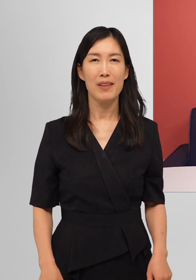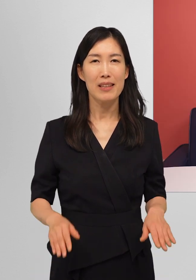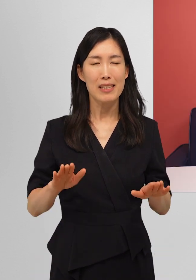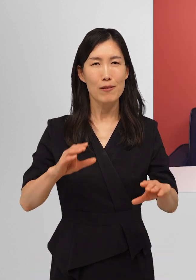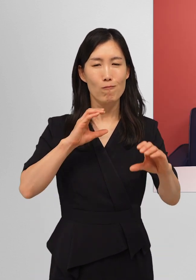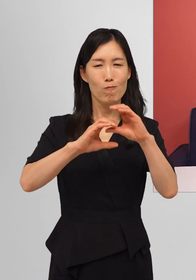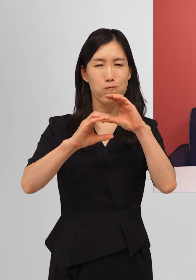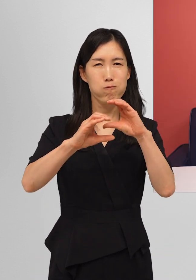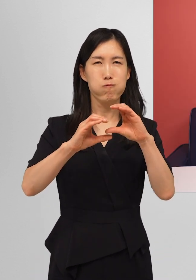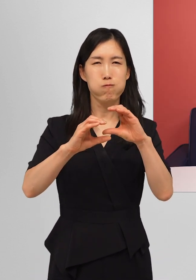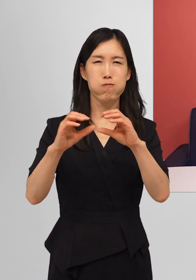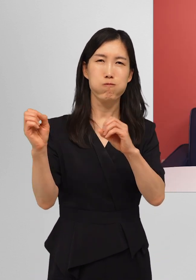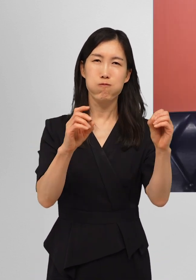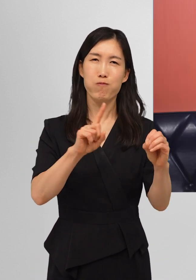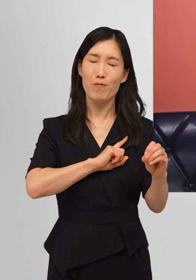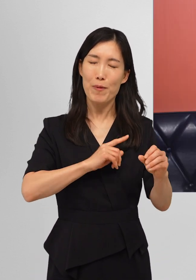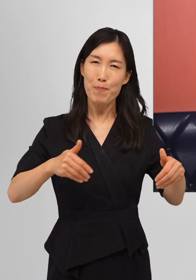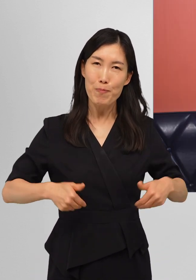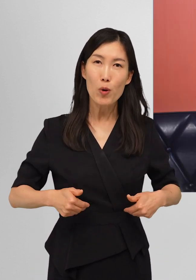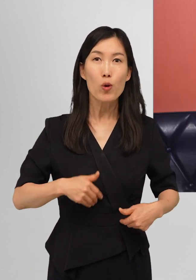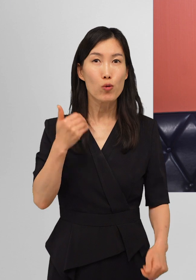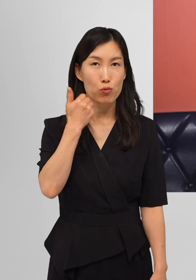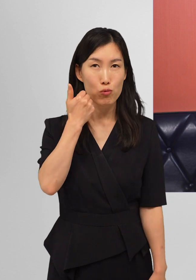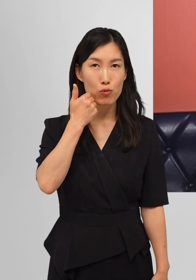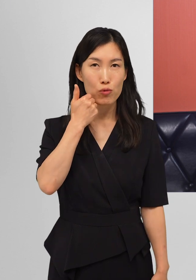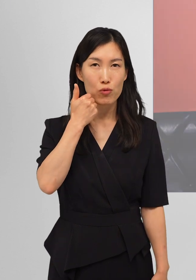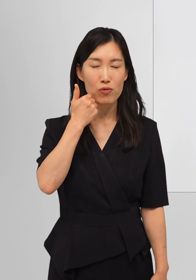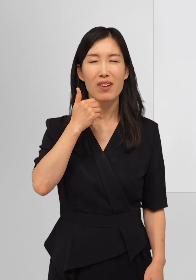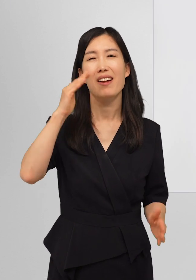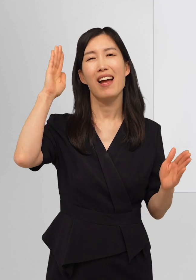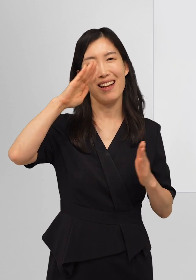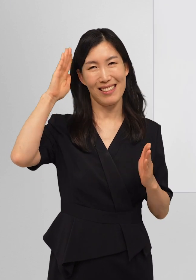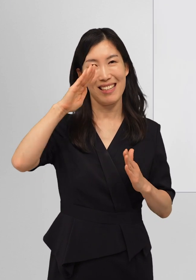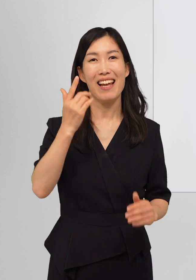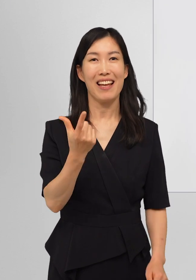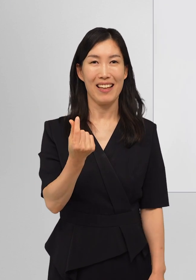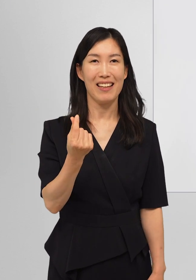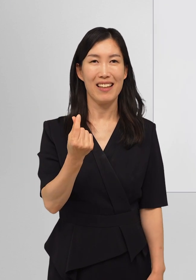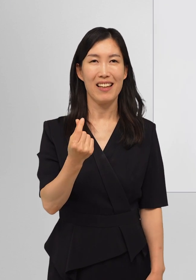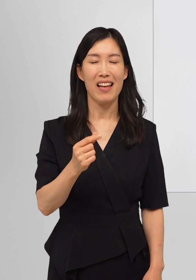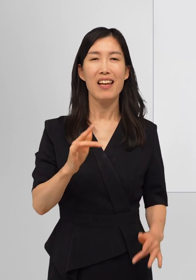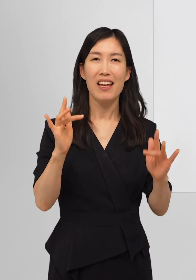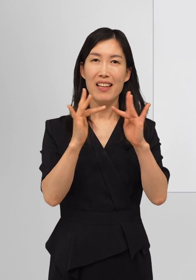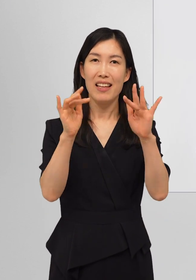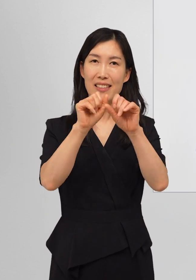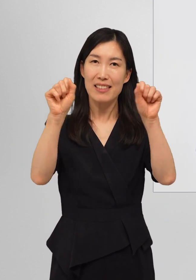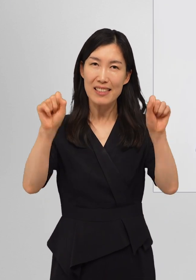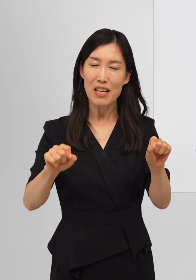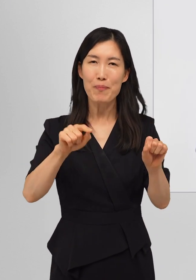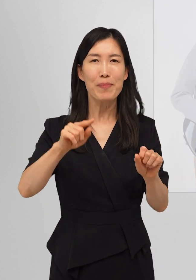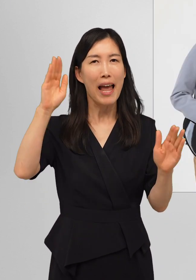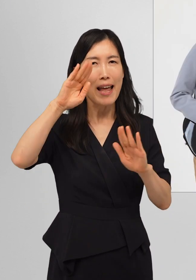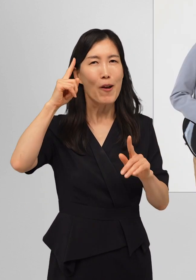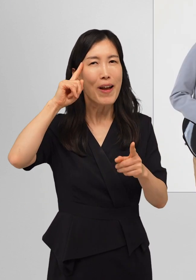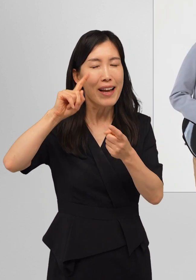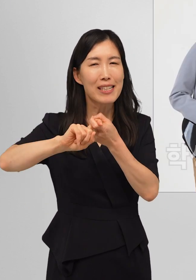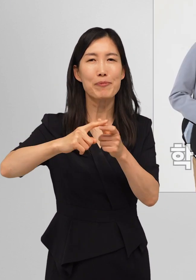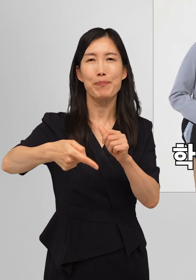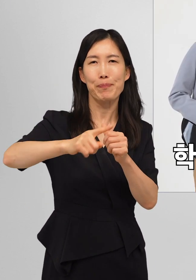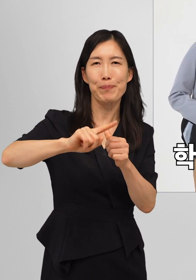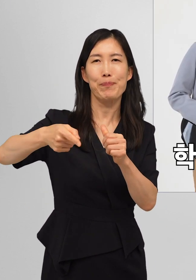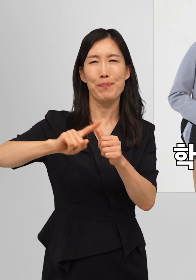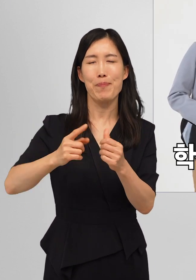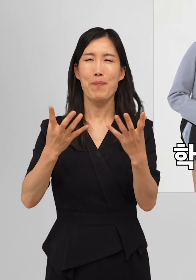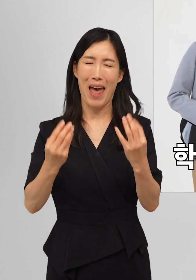저는 이 플랫폼이 조금 더 활발한 소통을 하기 위해서는 결국 학생이거든요. 이 학생들의 관심을 끌 수 있는 주제가